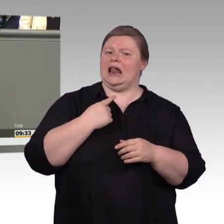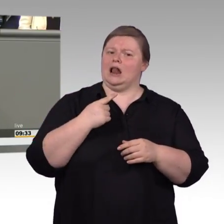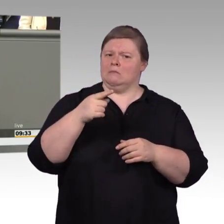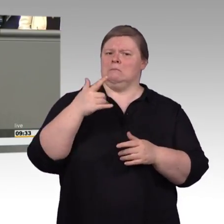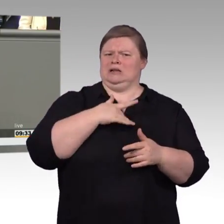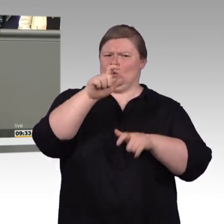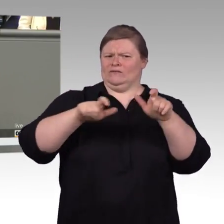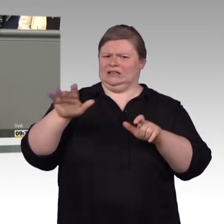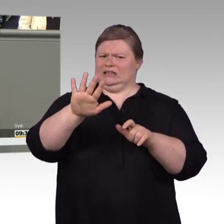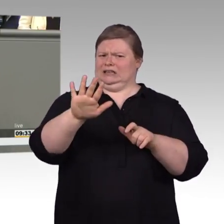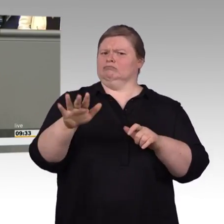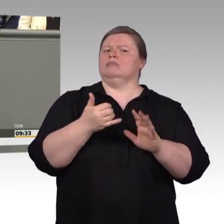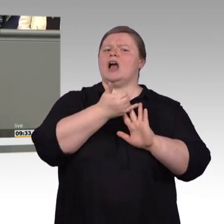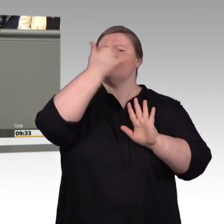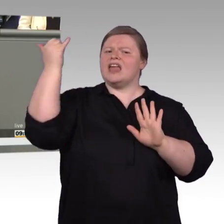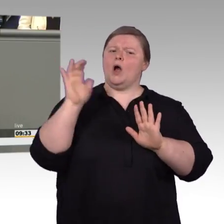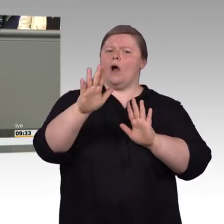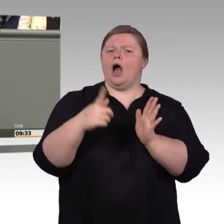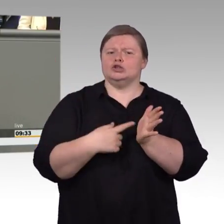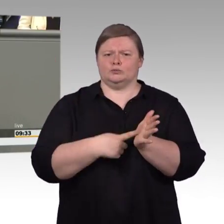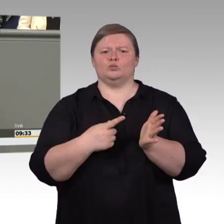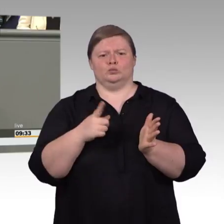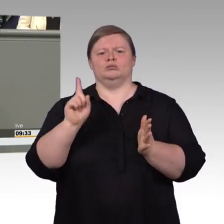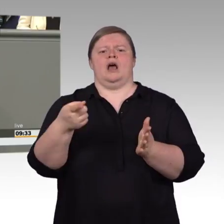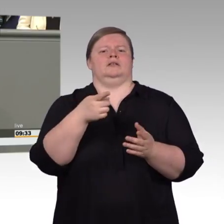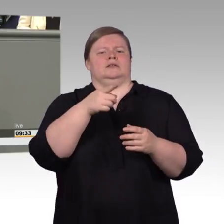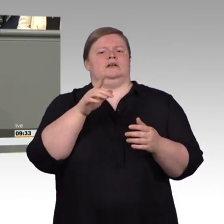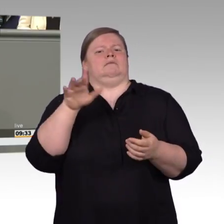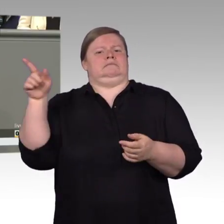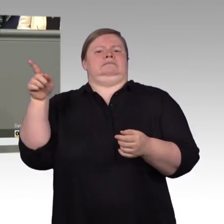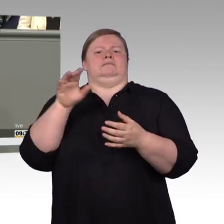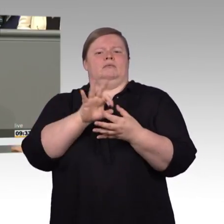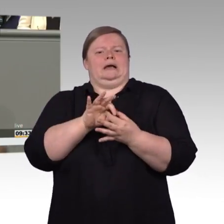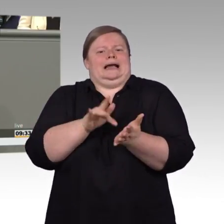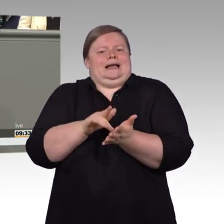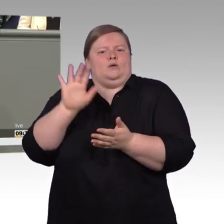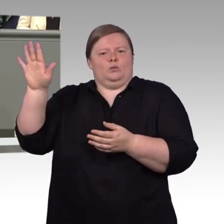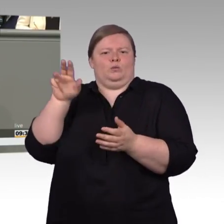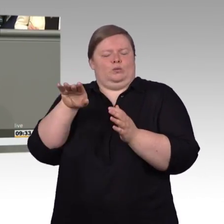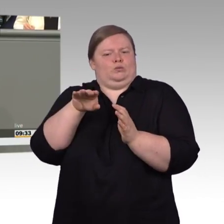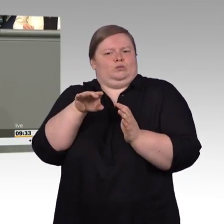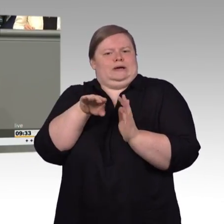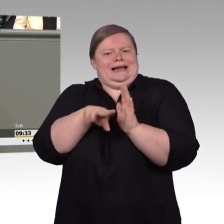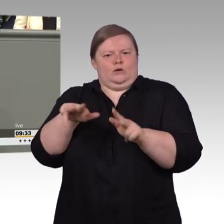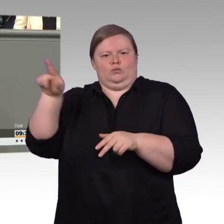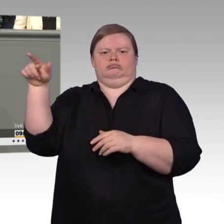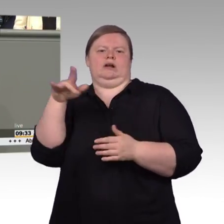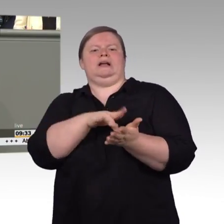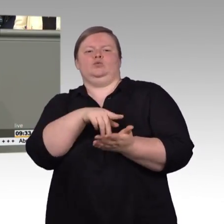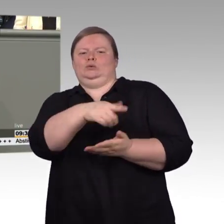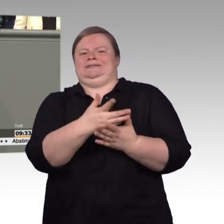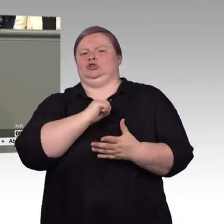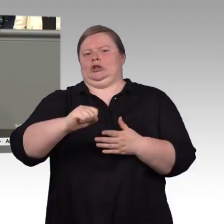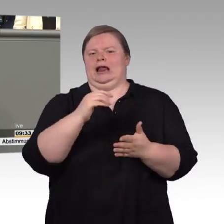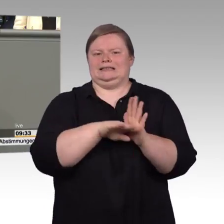verschärfen Sie mit diesem Entwurf das Problem zum Teil noch. Ein Formfehler bei der Anmeldung zu Ihrer Musterfeststellungsklage, der reicht aus,